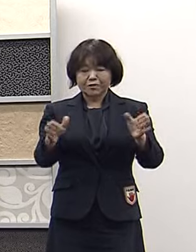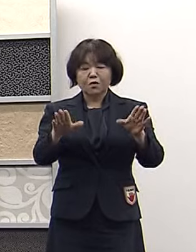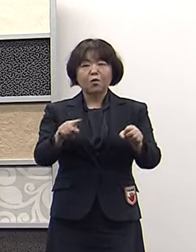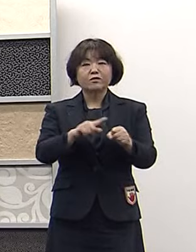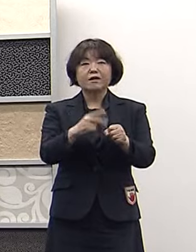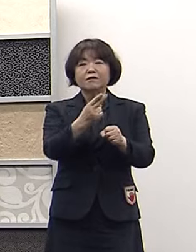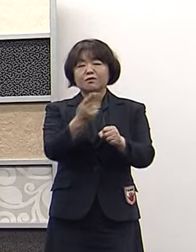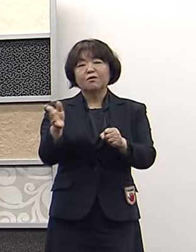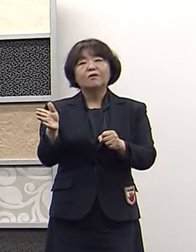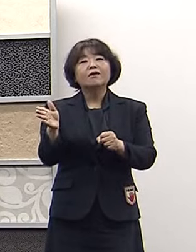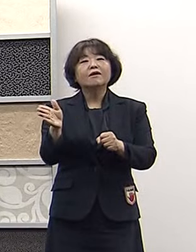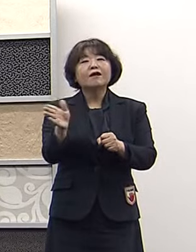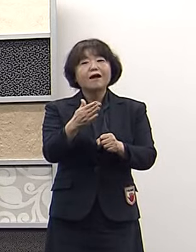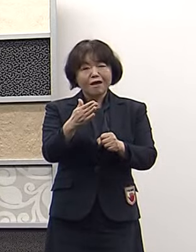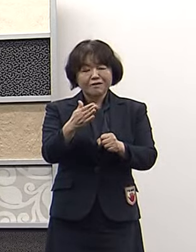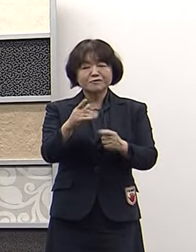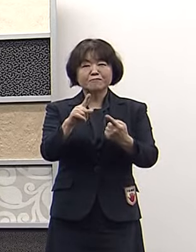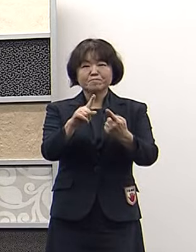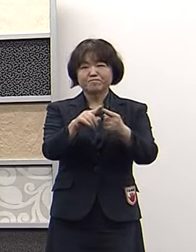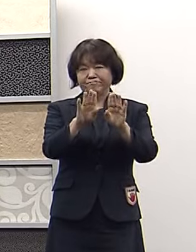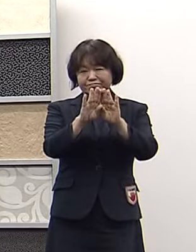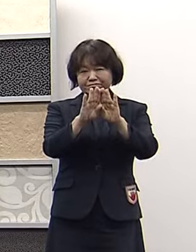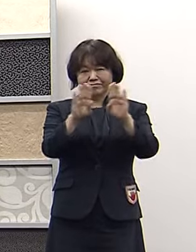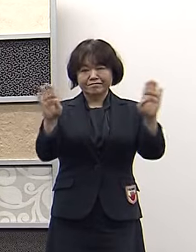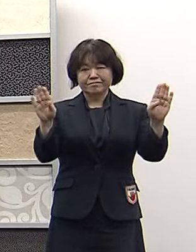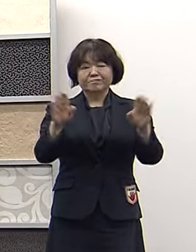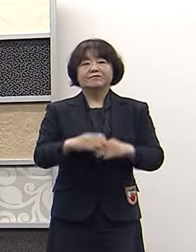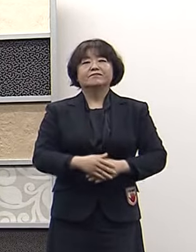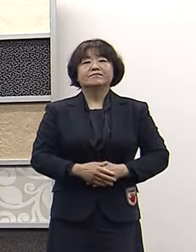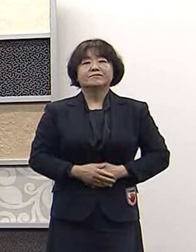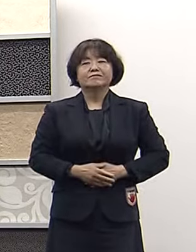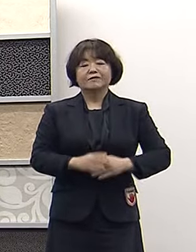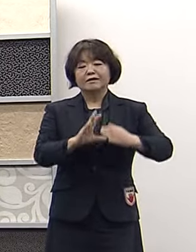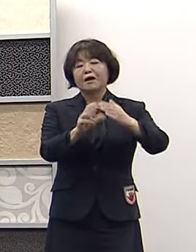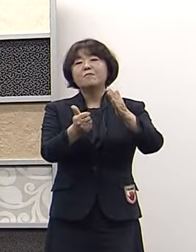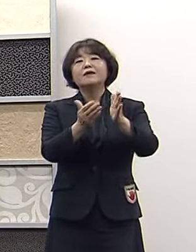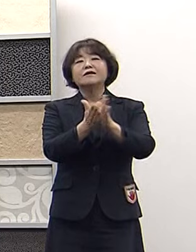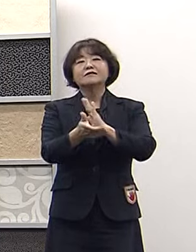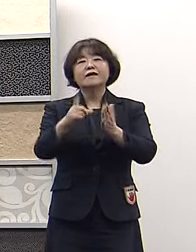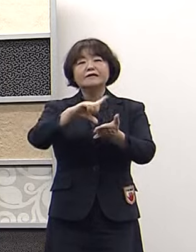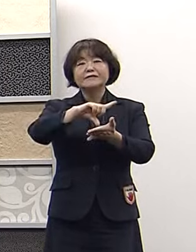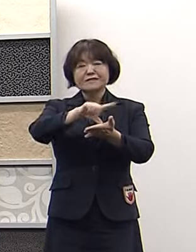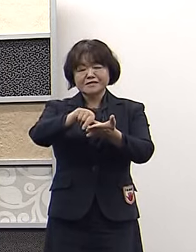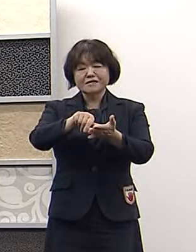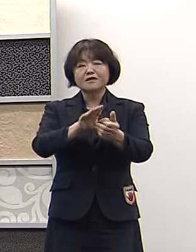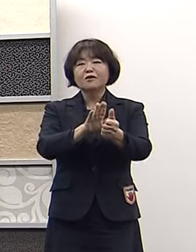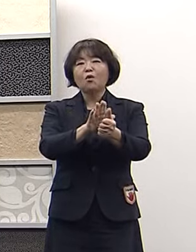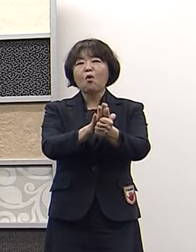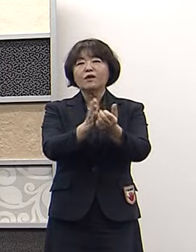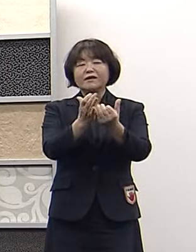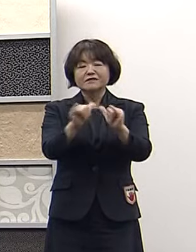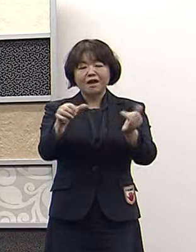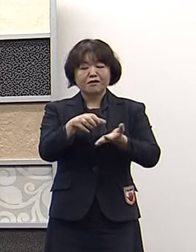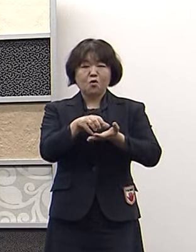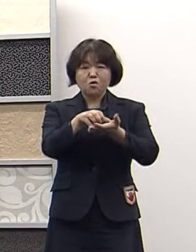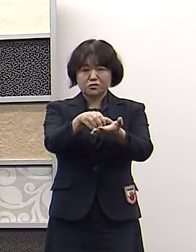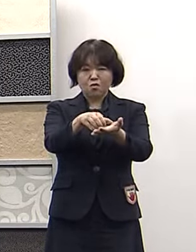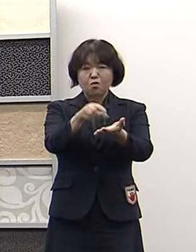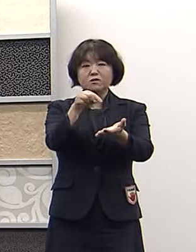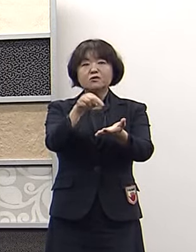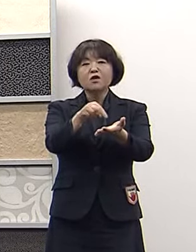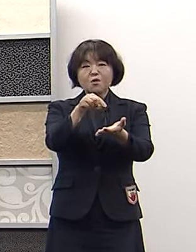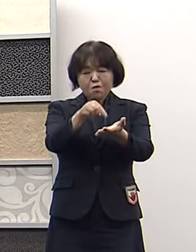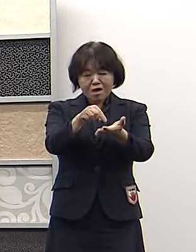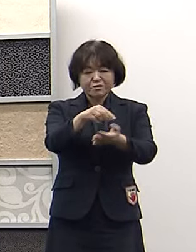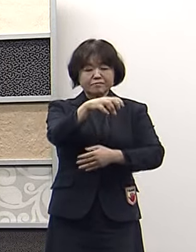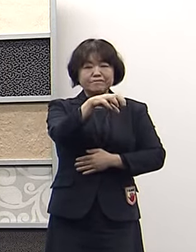から、それを適用することといたしました。山梨県、地域貢献者表彰ですが、県